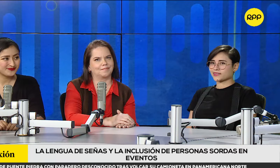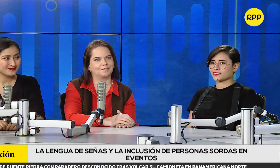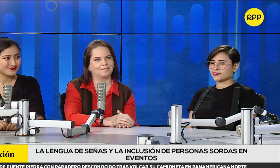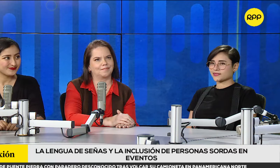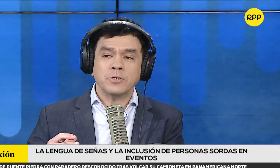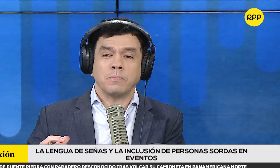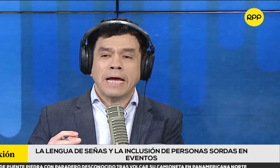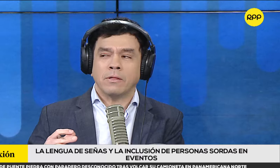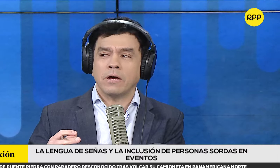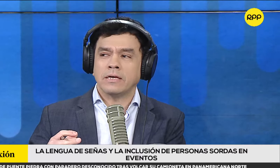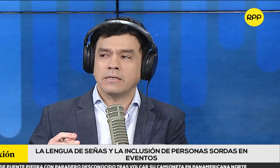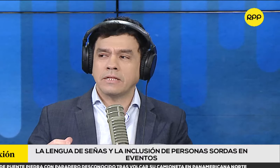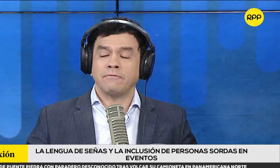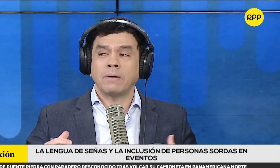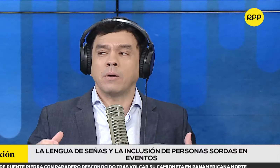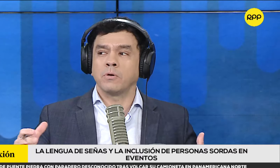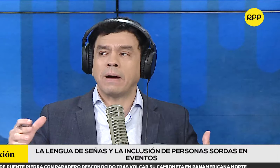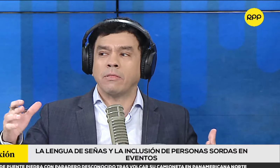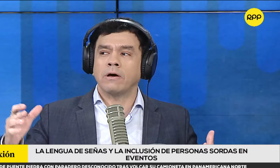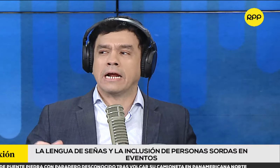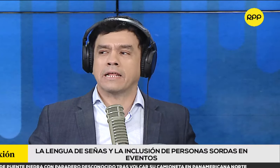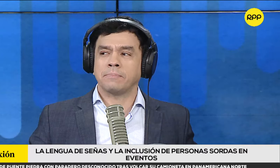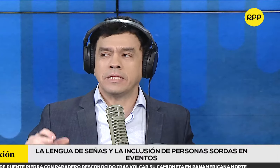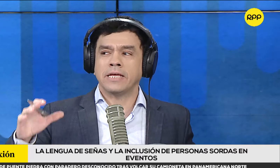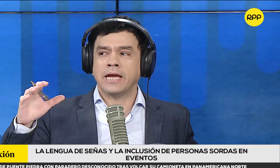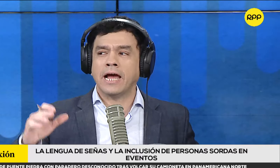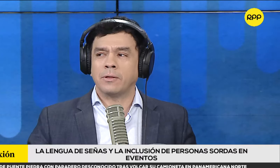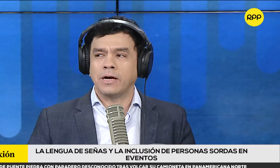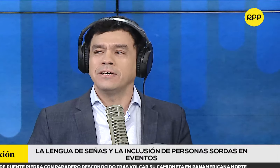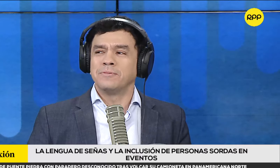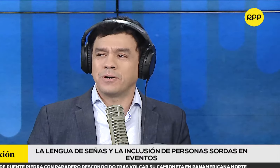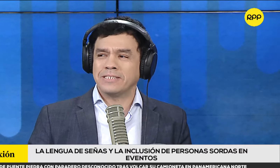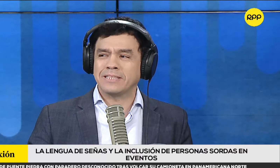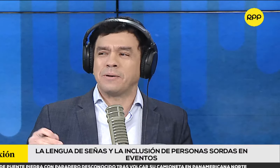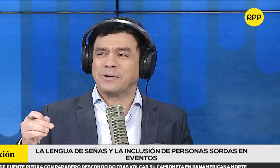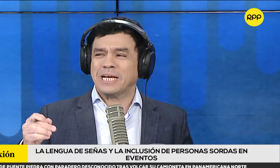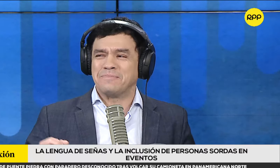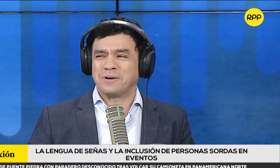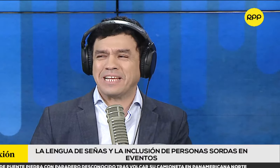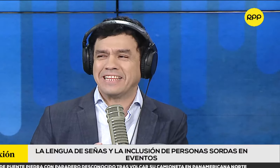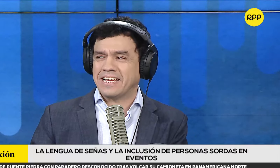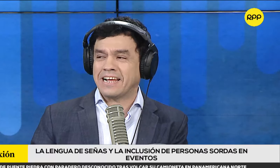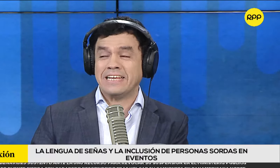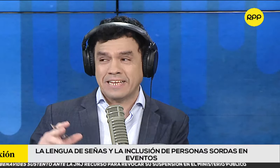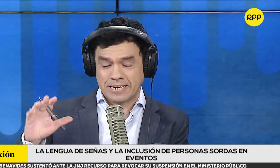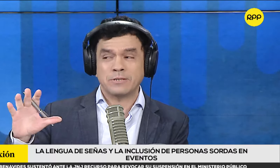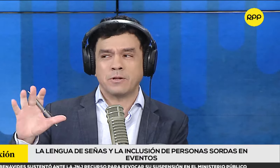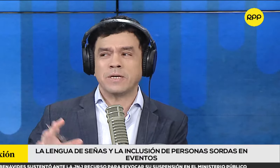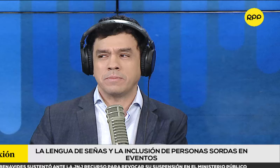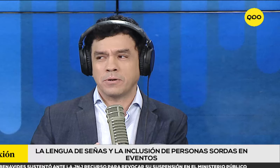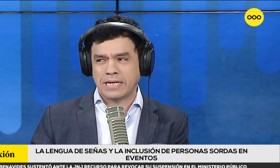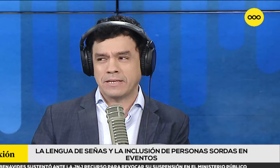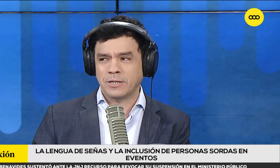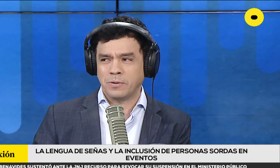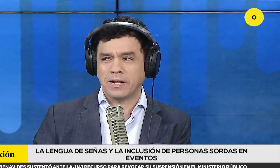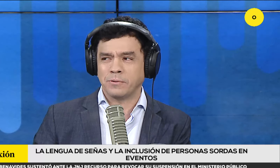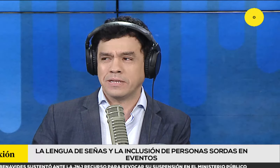¿Cómo has tomado esta fama abrumadora que de repente te ha llegado por este trabajo tan importante que realizas, que eso es lo más importante, sin lugar a dudas?